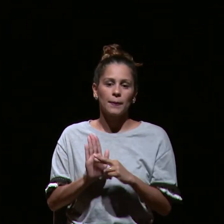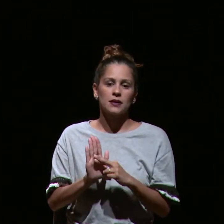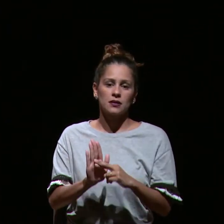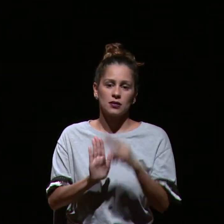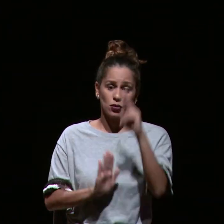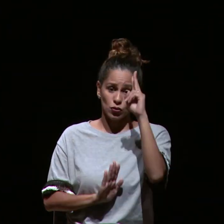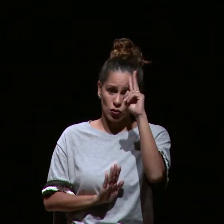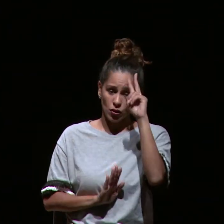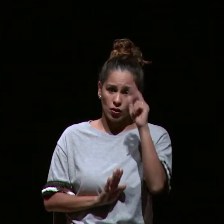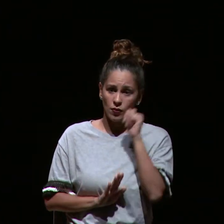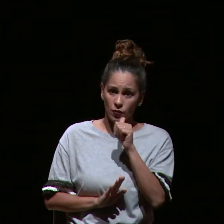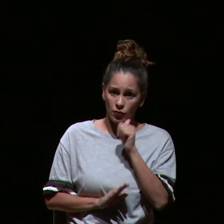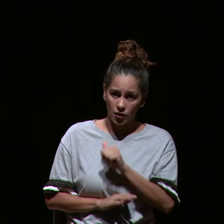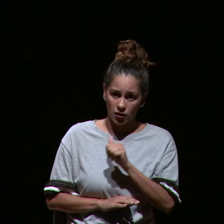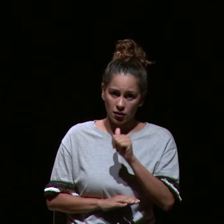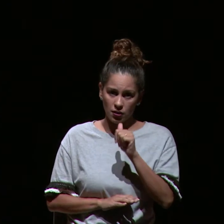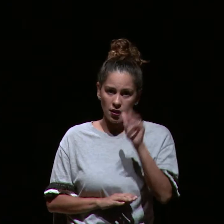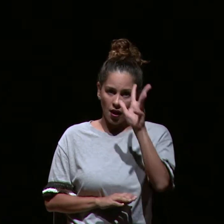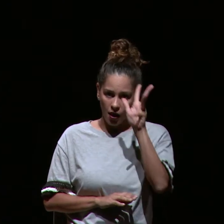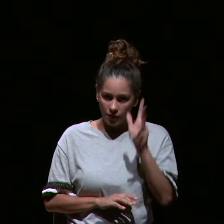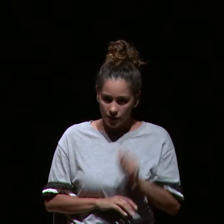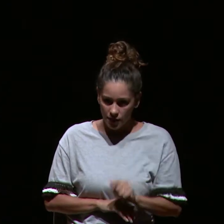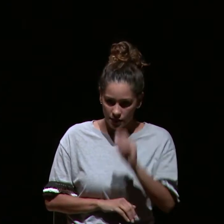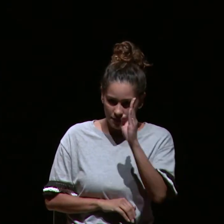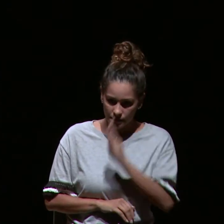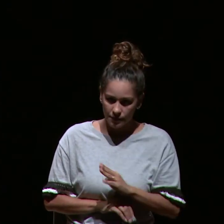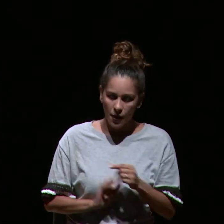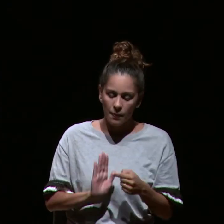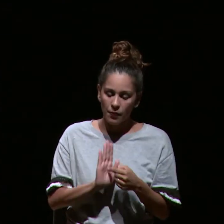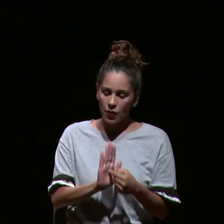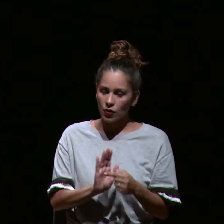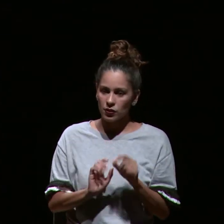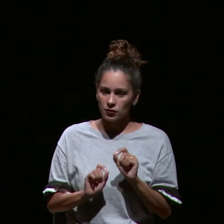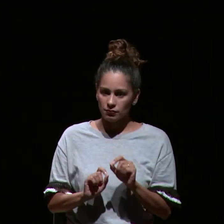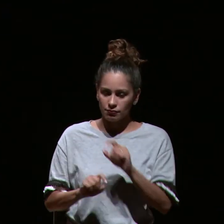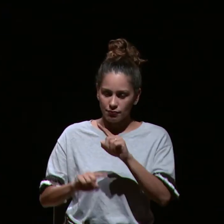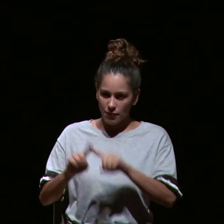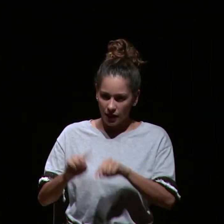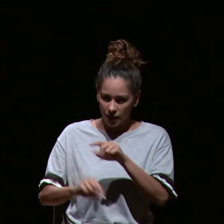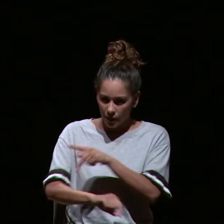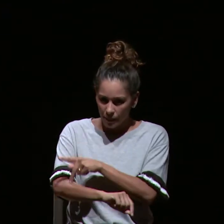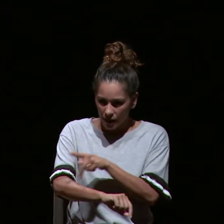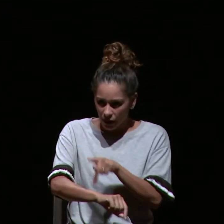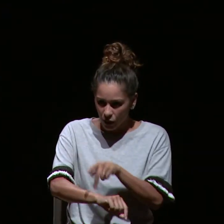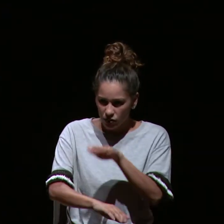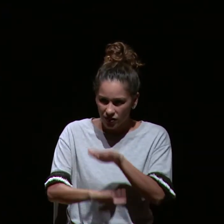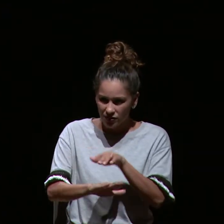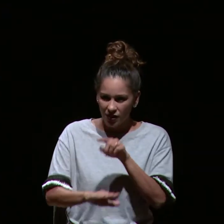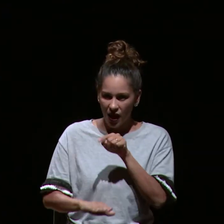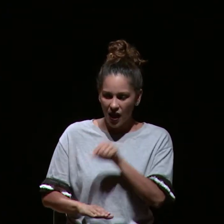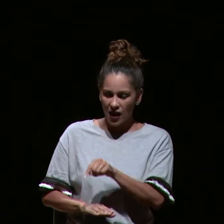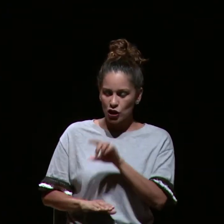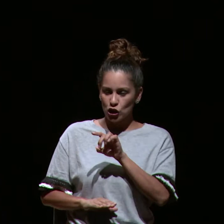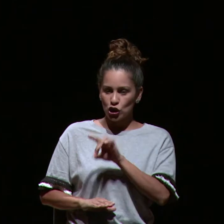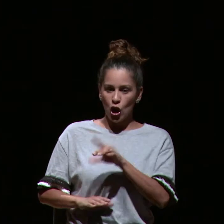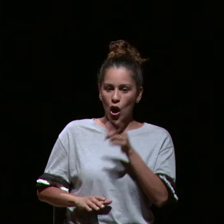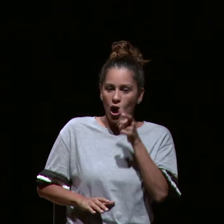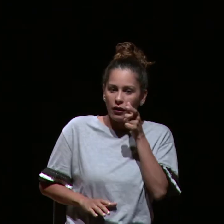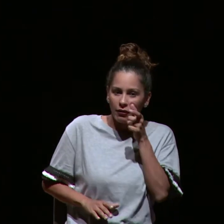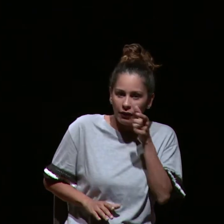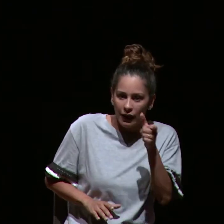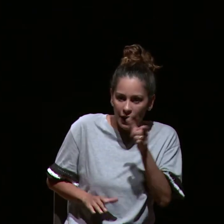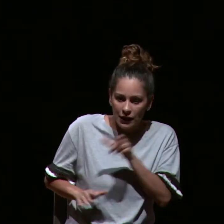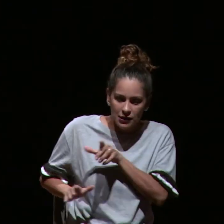de História, demonstra que muitas vezes o papel dos materiais pedagógicos se detém em atender aos interesses de determinados